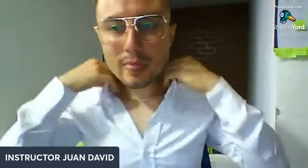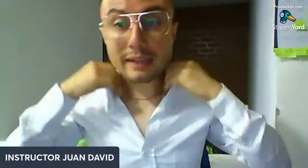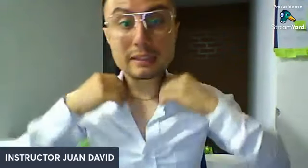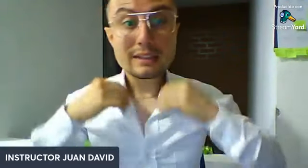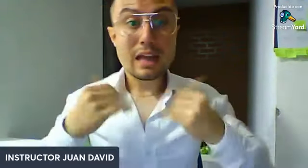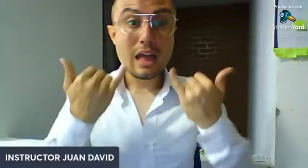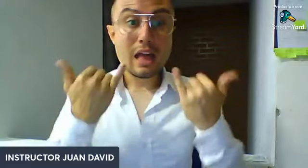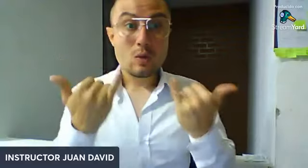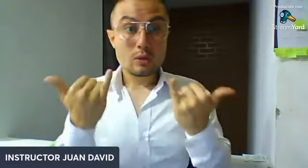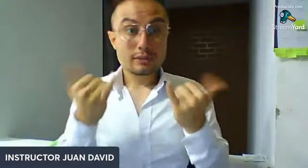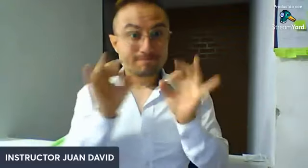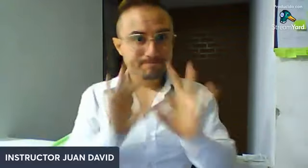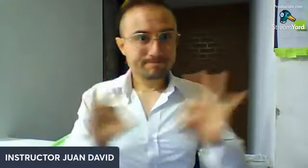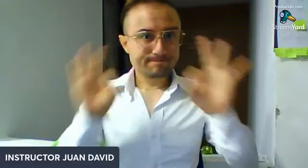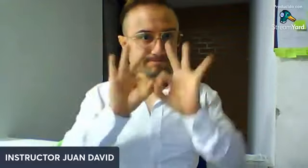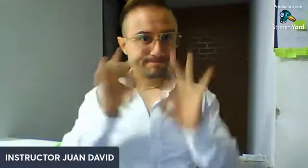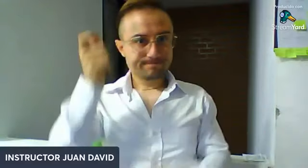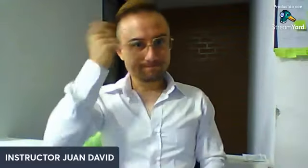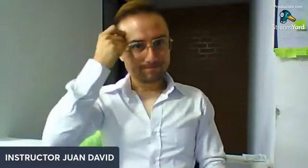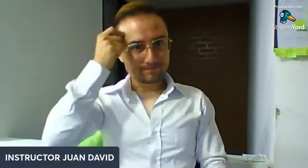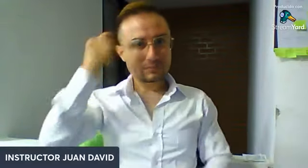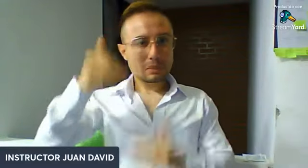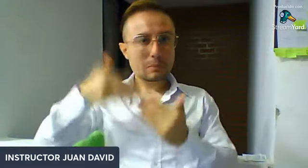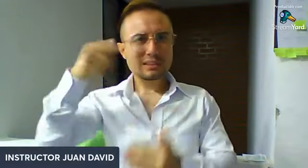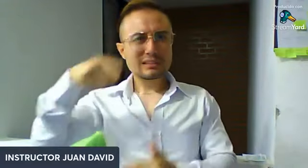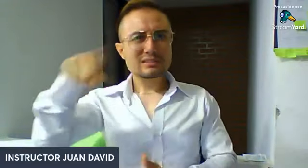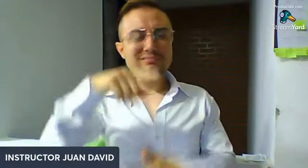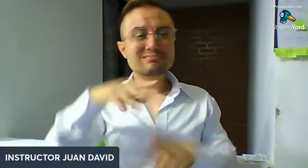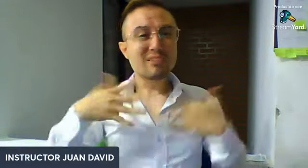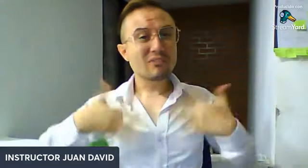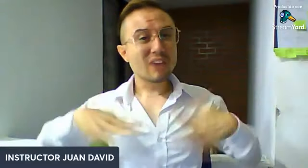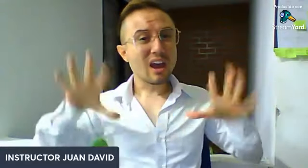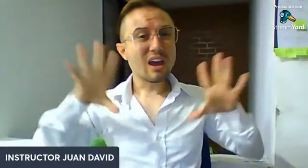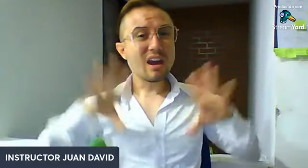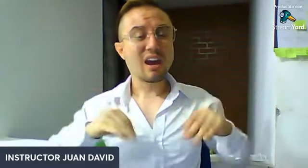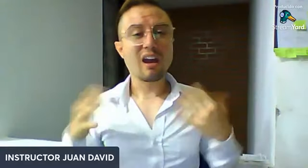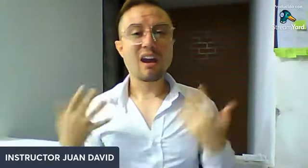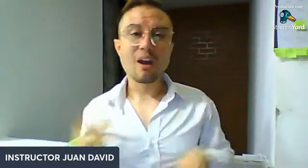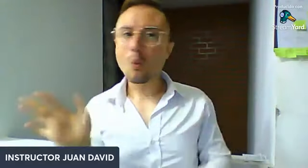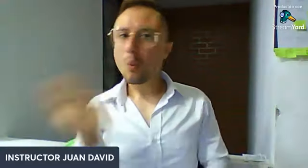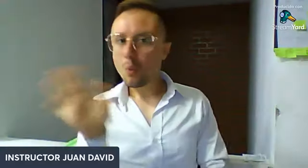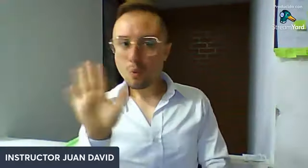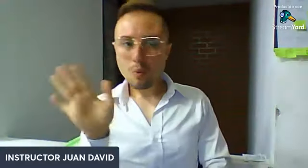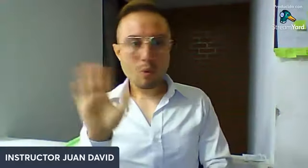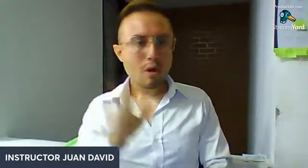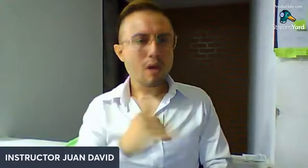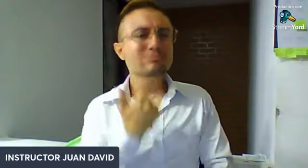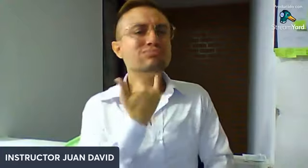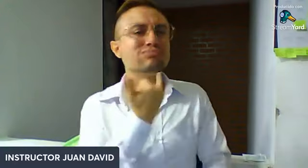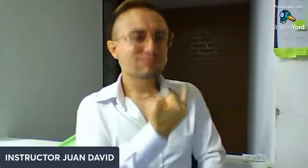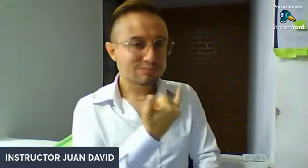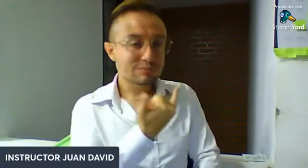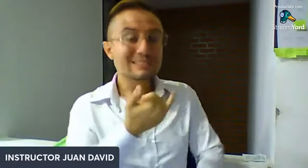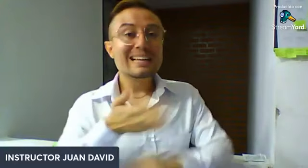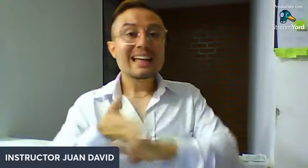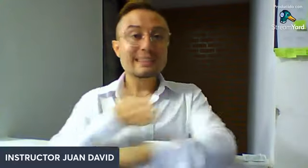Bueno, creo que hasta aquí. Ahora entonces quiero que pues ustedes sepan